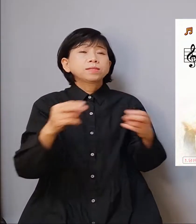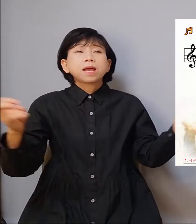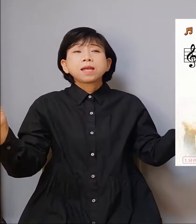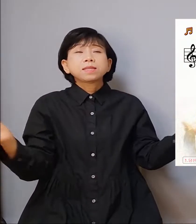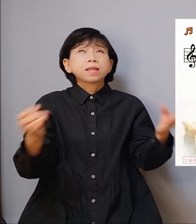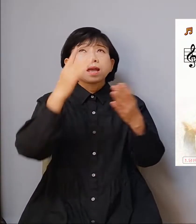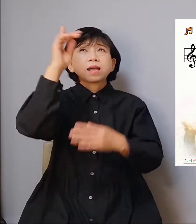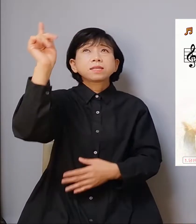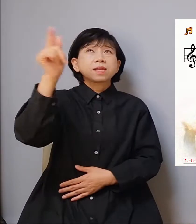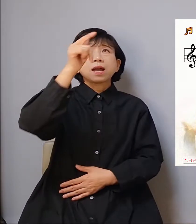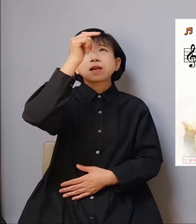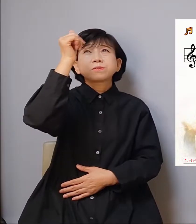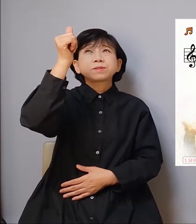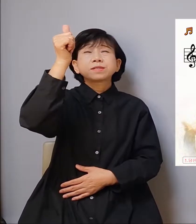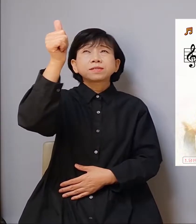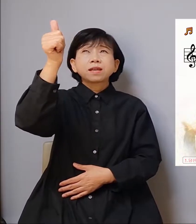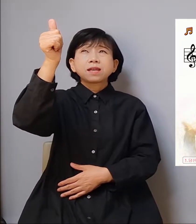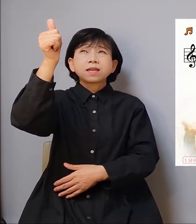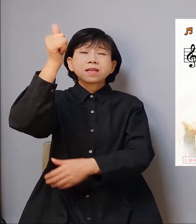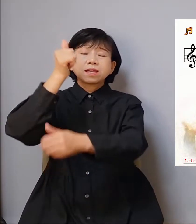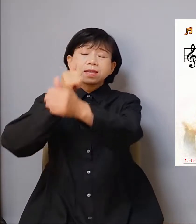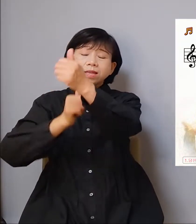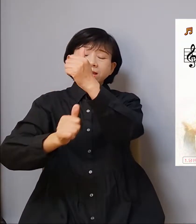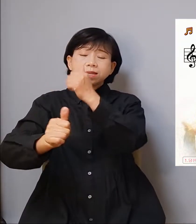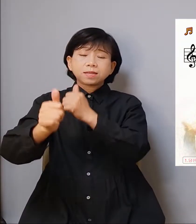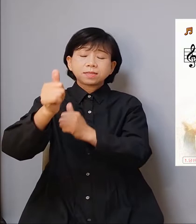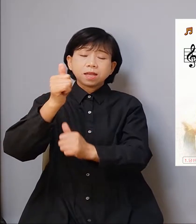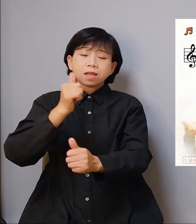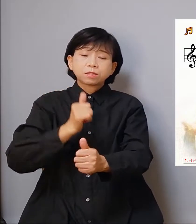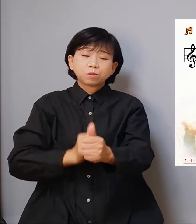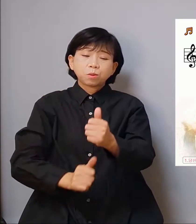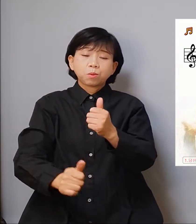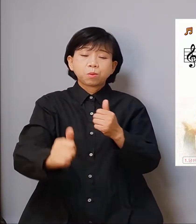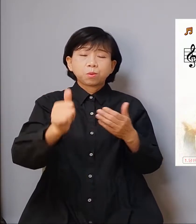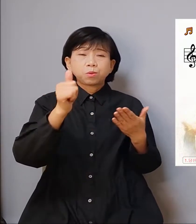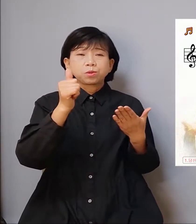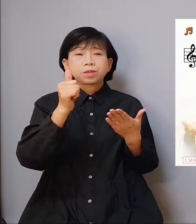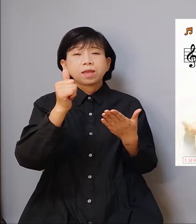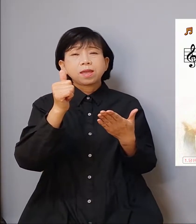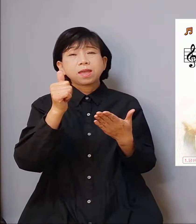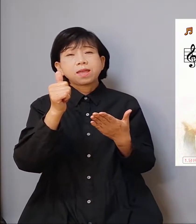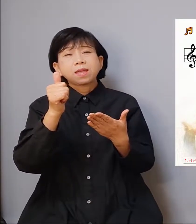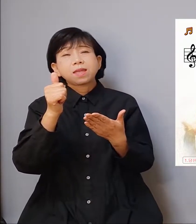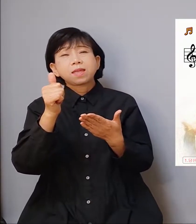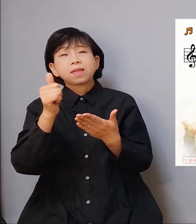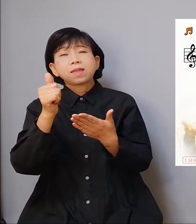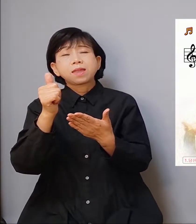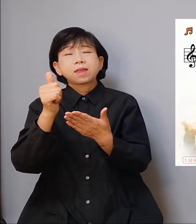호산나 다윗의 자손께,